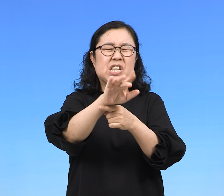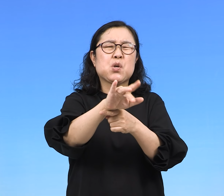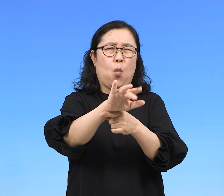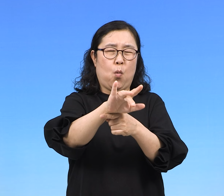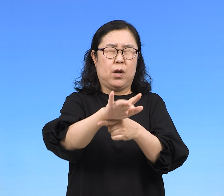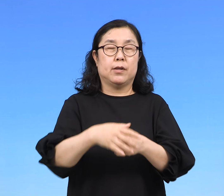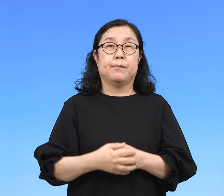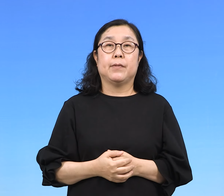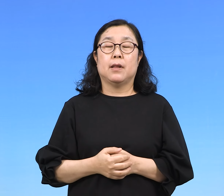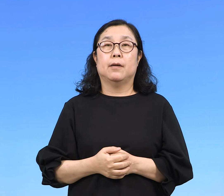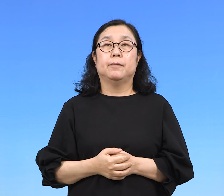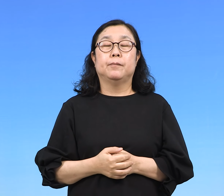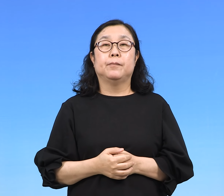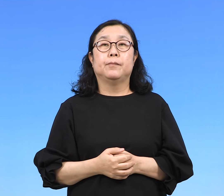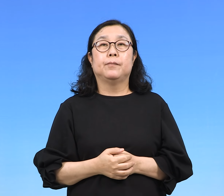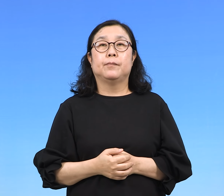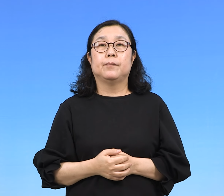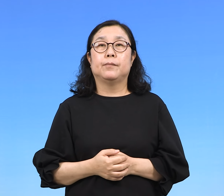그런 시골 지역입니다.